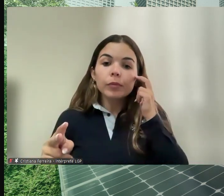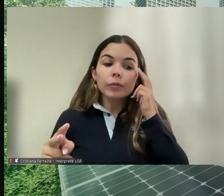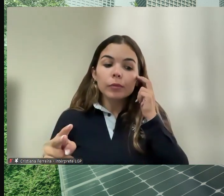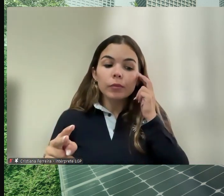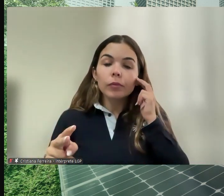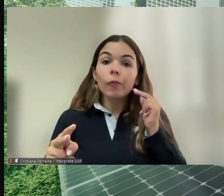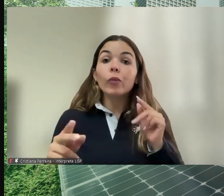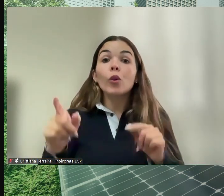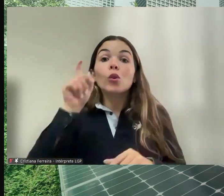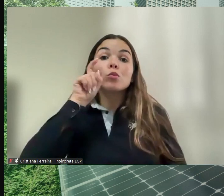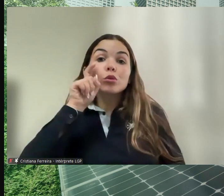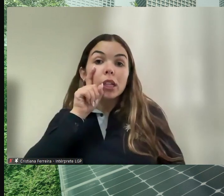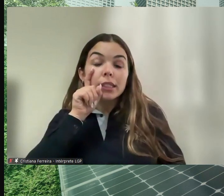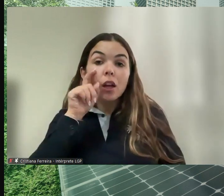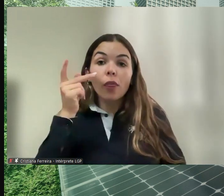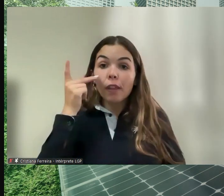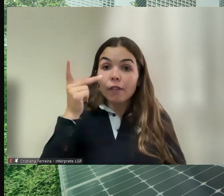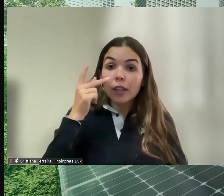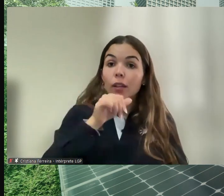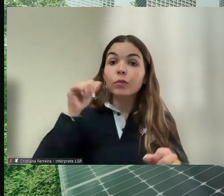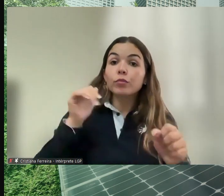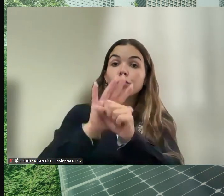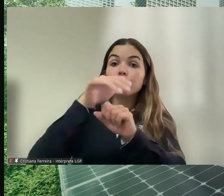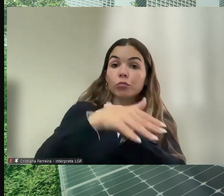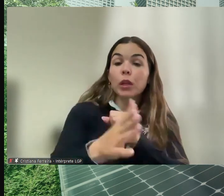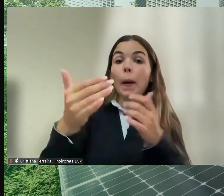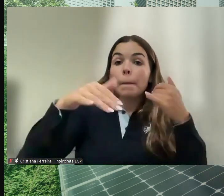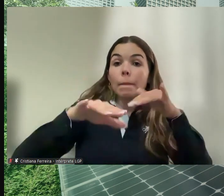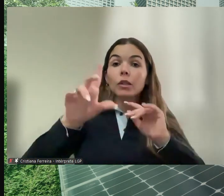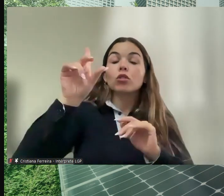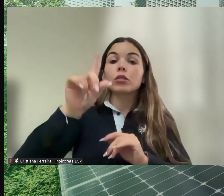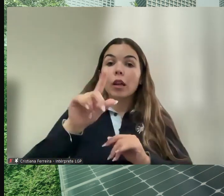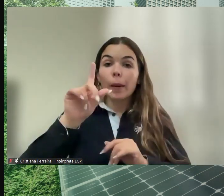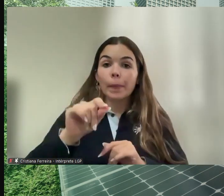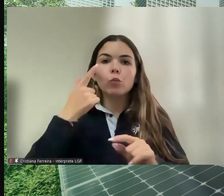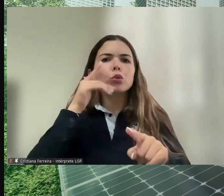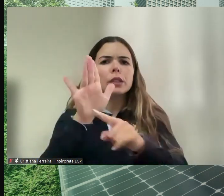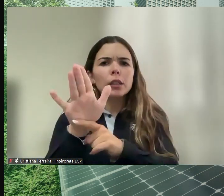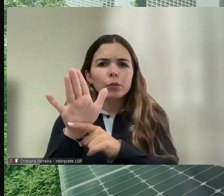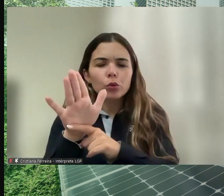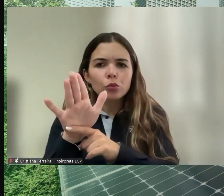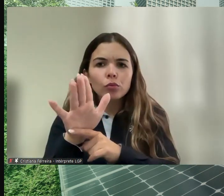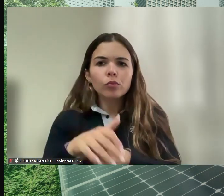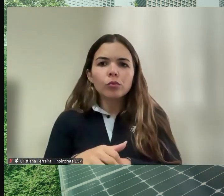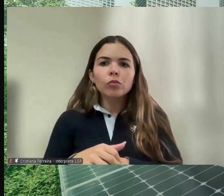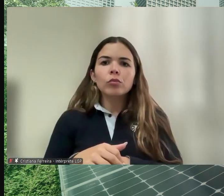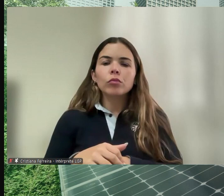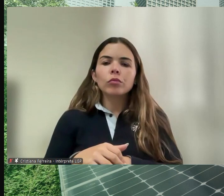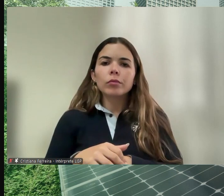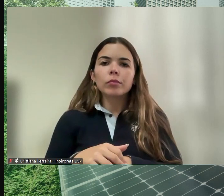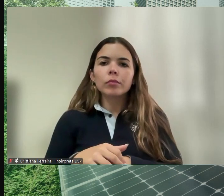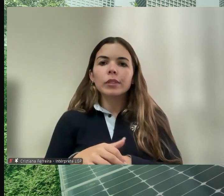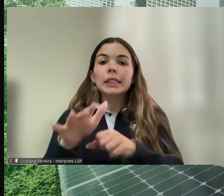a proteção da vida marinha, mas também para a promoção, por exemplo, no caso do